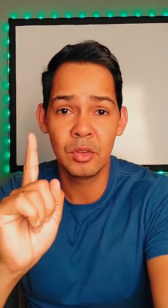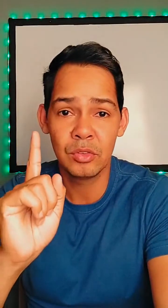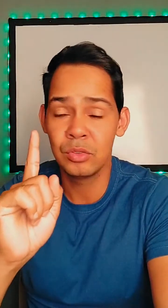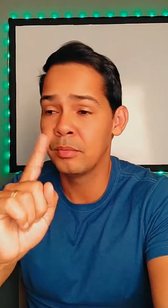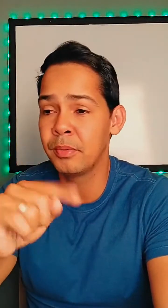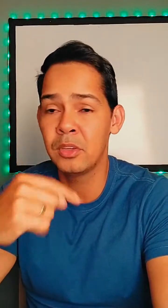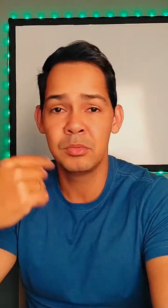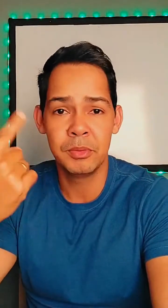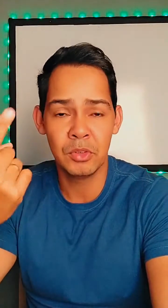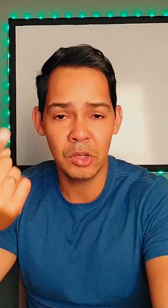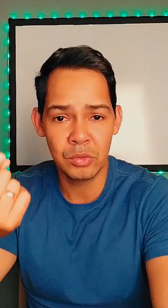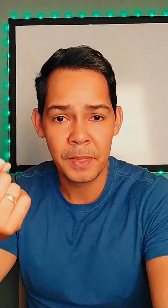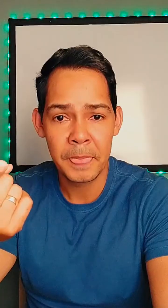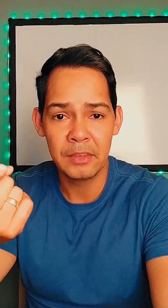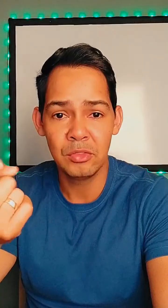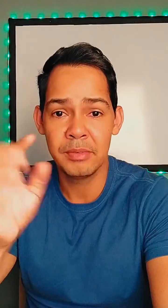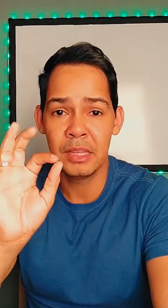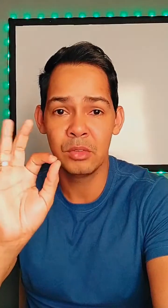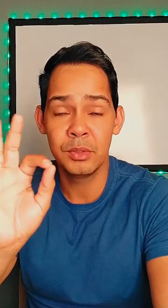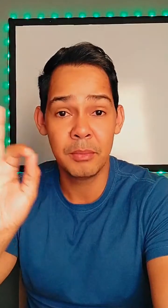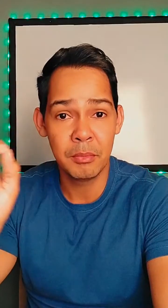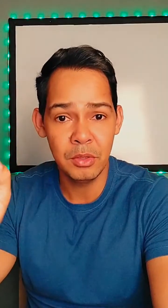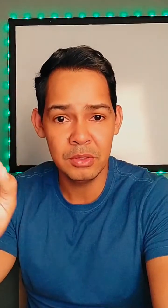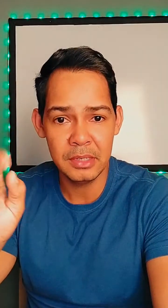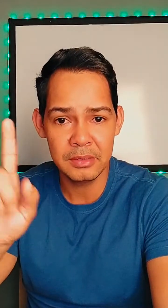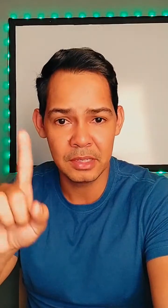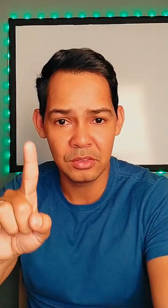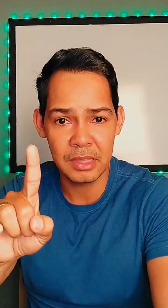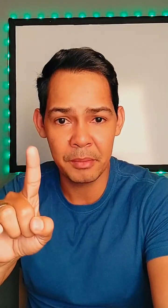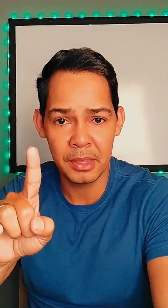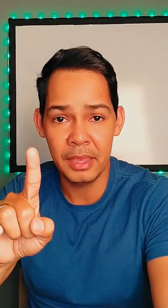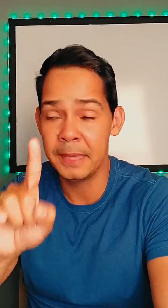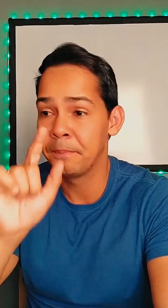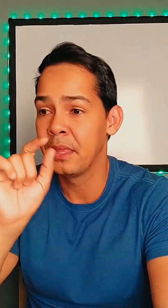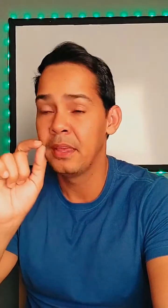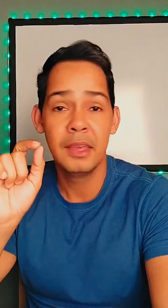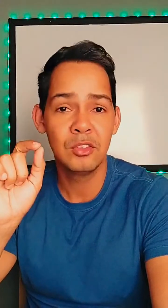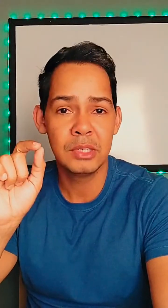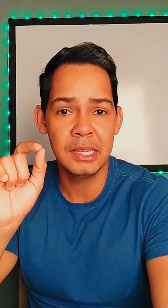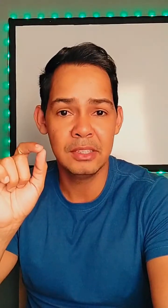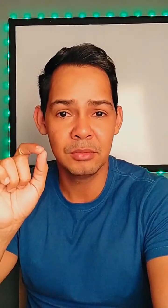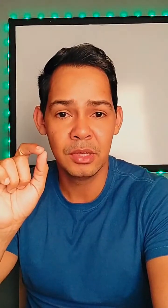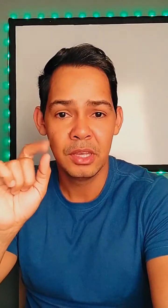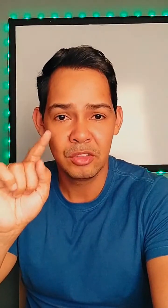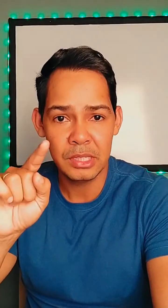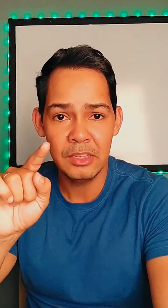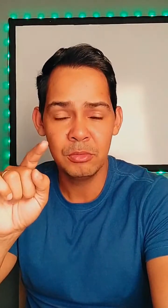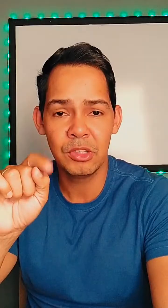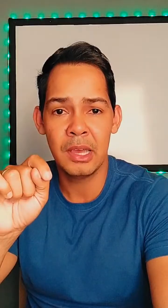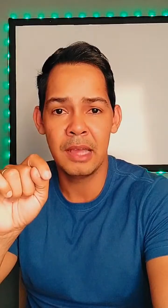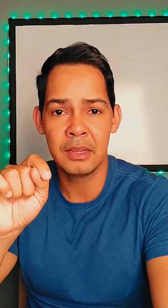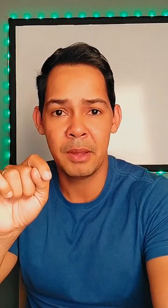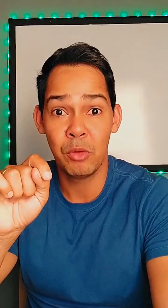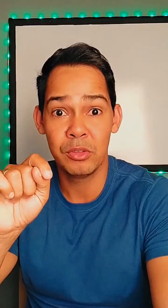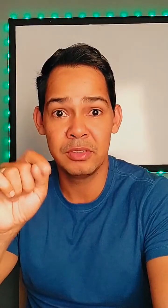nosso próximo episódio, a gente vai falar sobre um tema muito interessante. Sabe o que é? Regionalismo. Regionalismo já atrapalhou você?